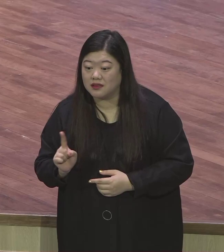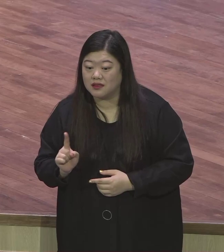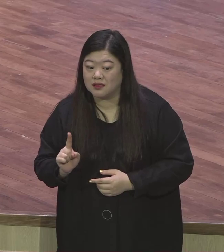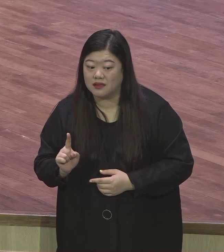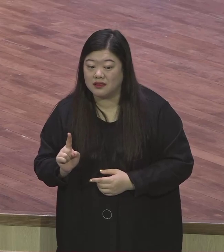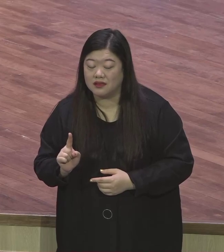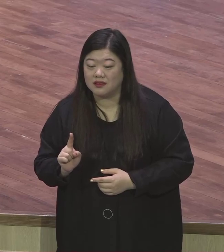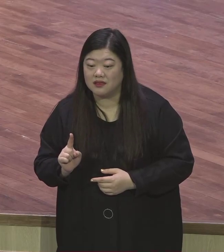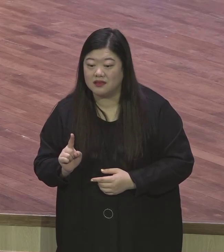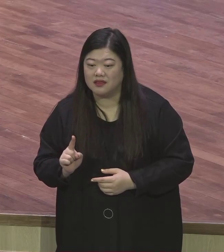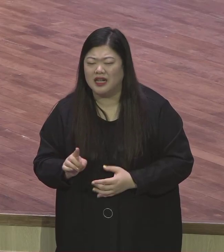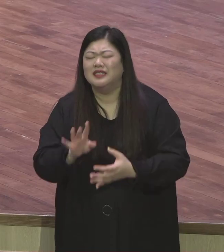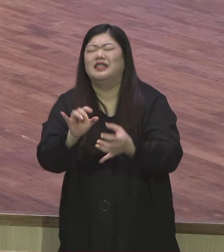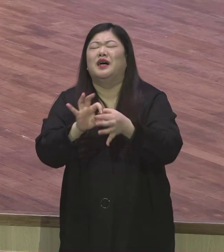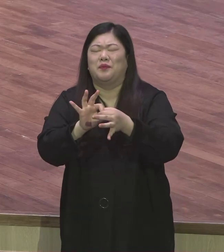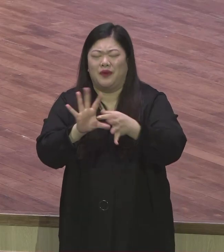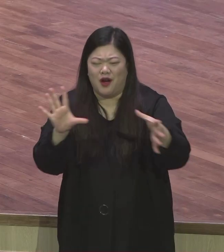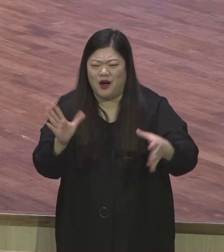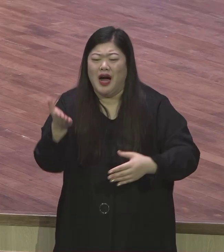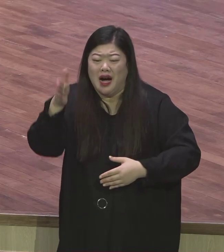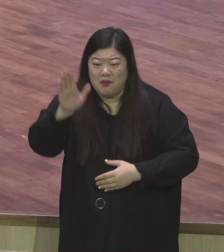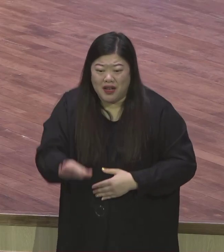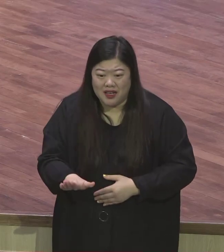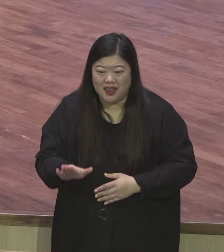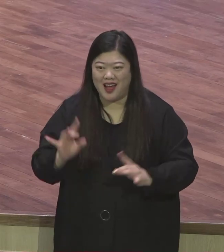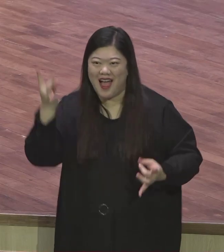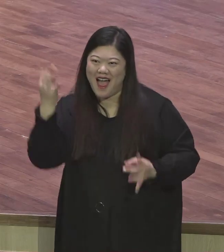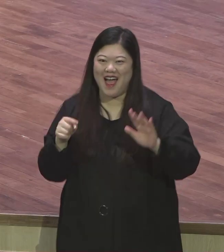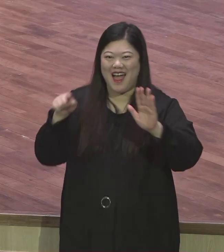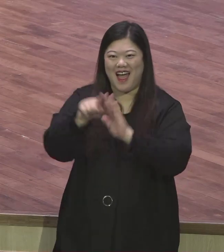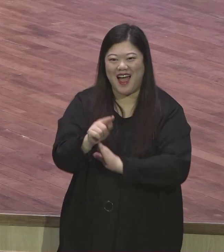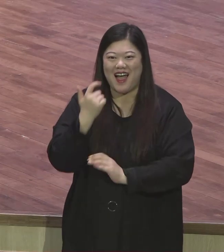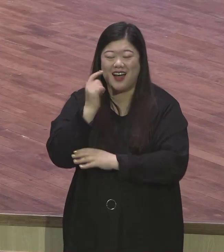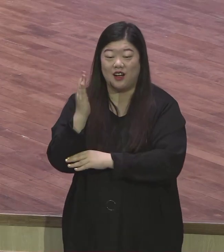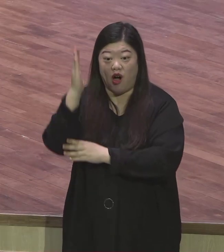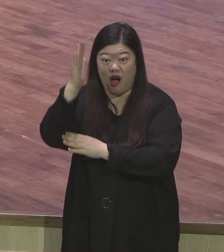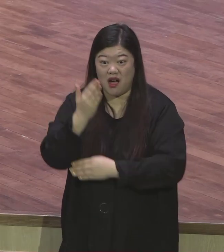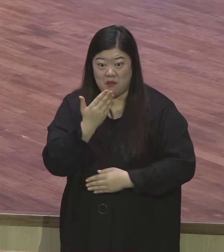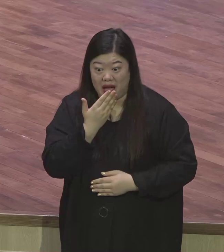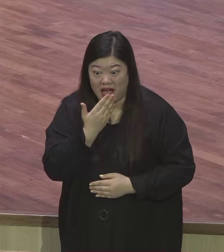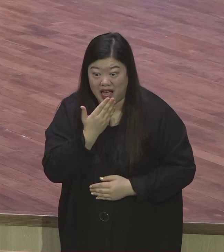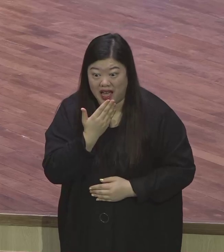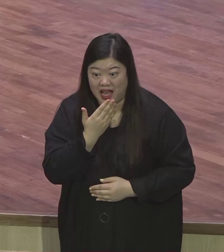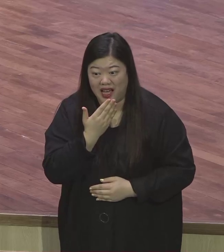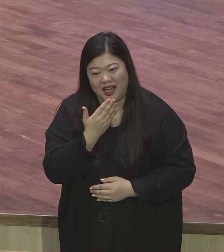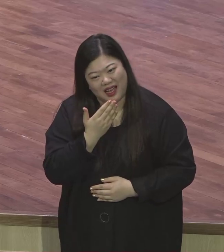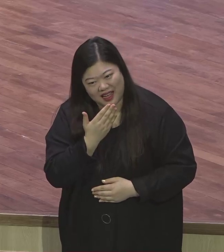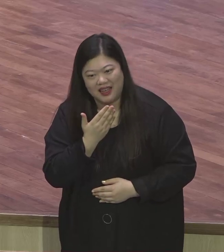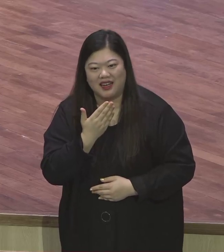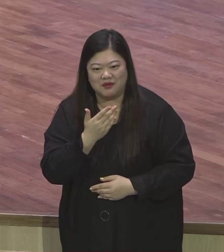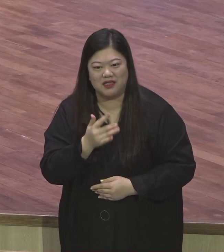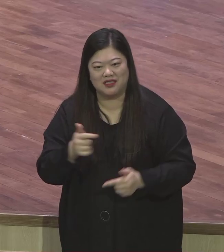않을지라도 그런 곳은 성도에게 또 하나님의 영광을 위해 사는 사람들에게 절대로 유익이